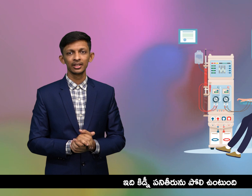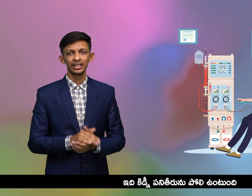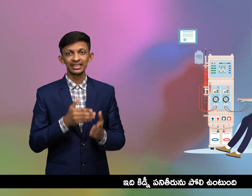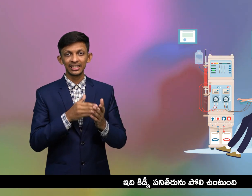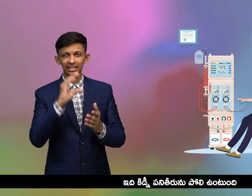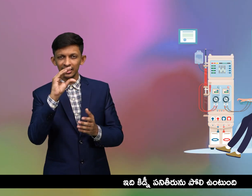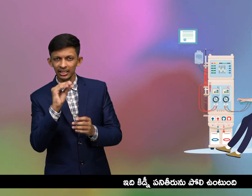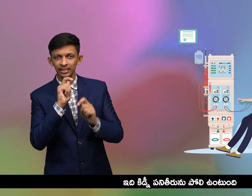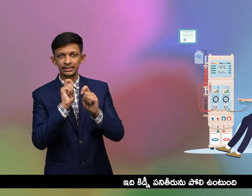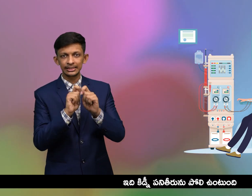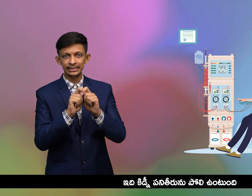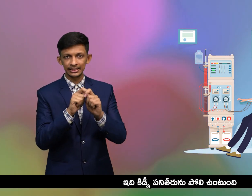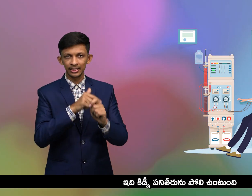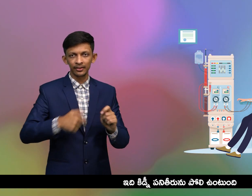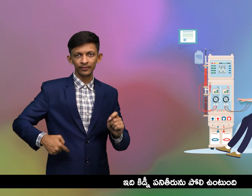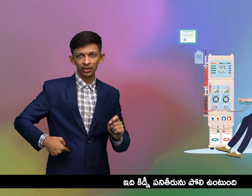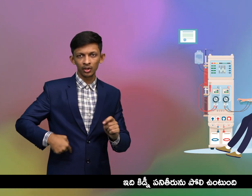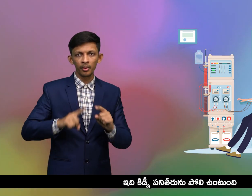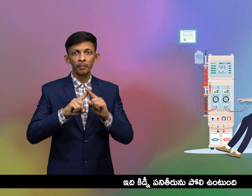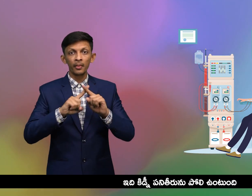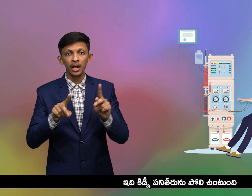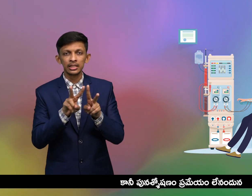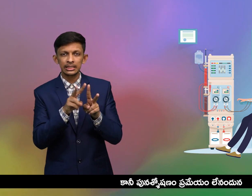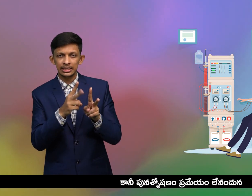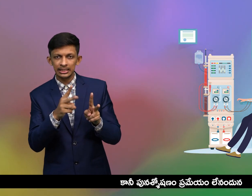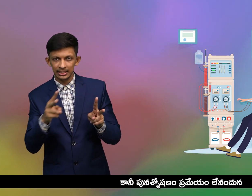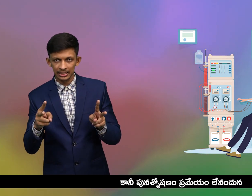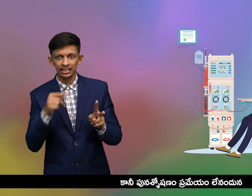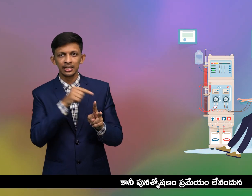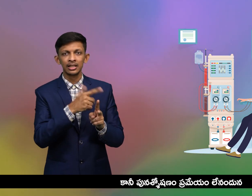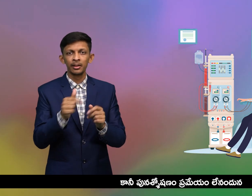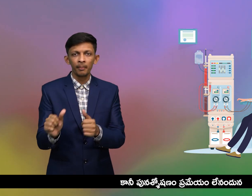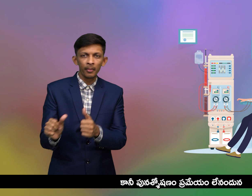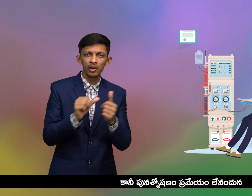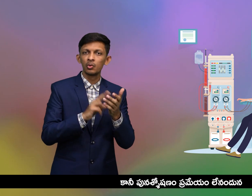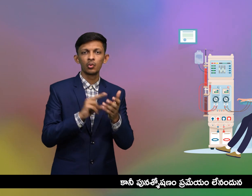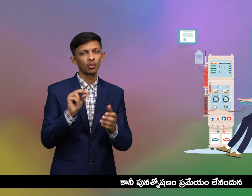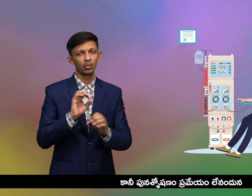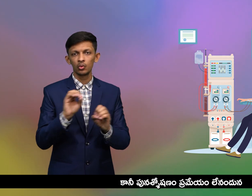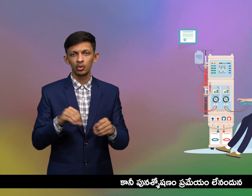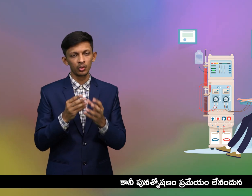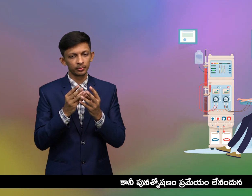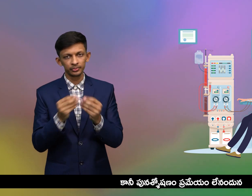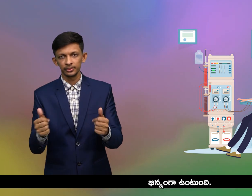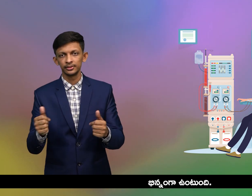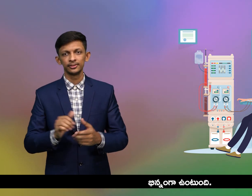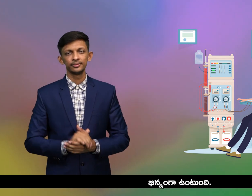ఇది కిడ్నీ పనితీరును పోలి ఉంటుంది, కానీ పునఃశోషణం ప్రమేయం లేనందున